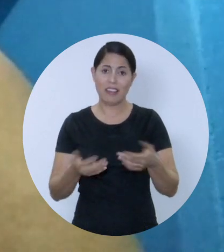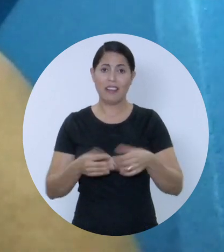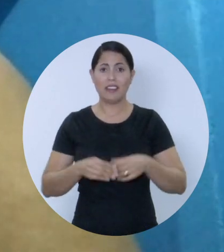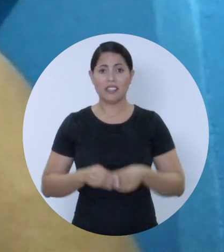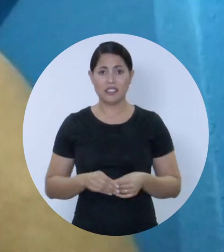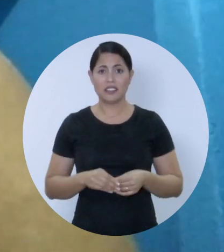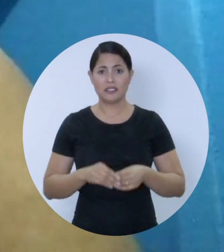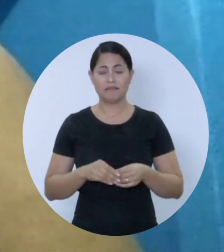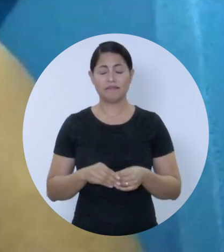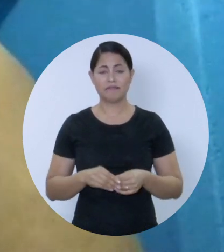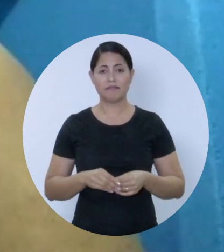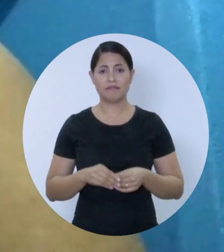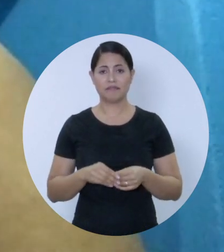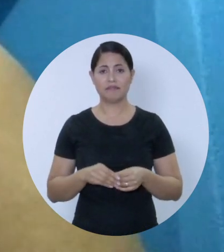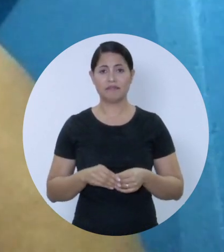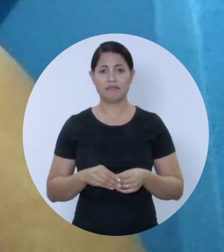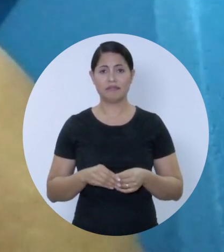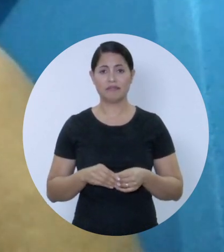não existe.